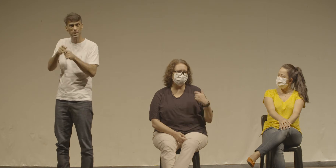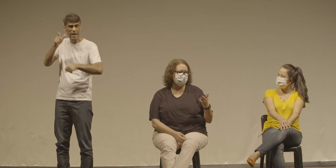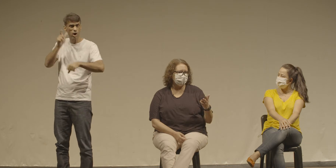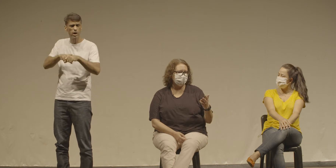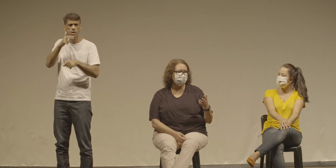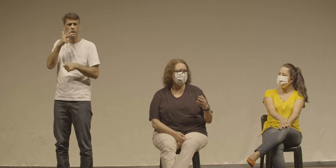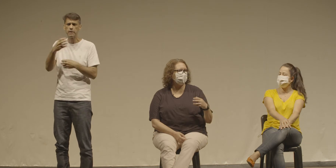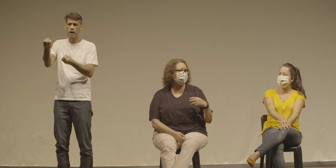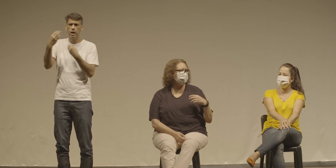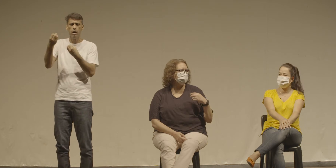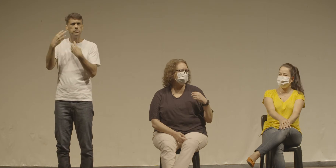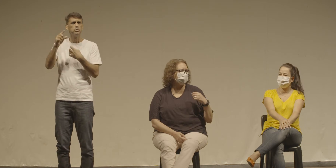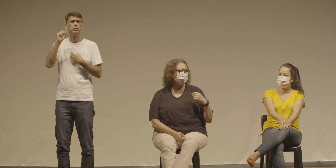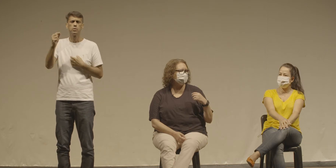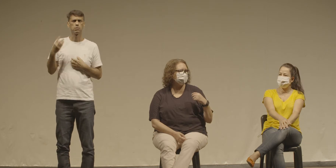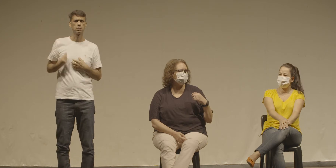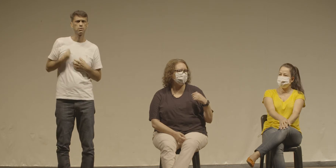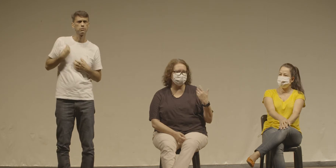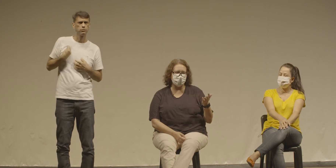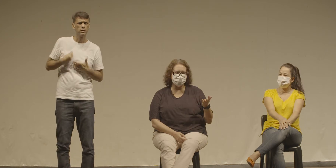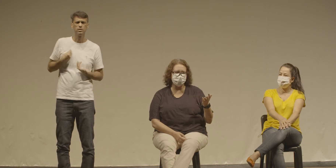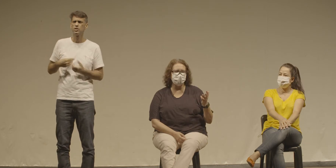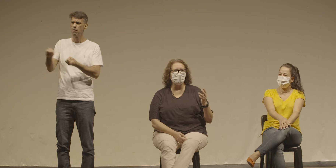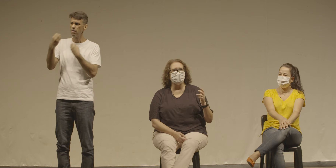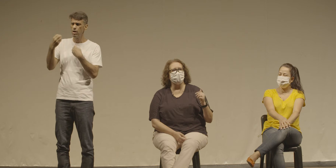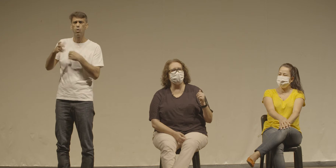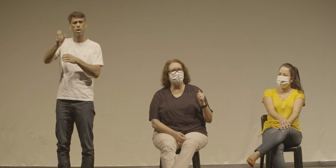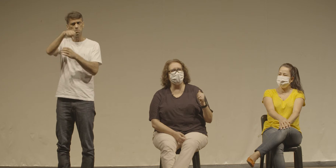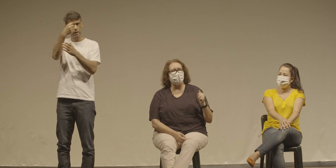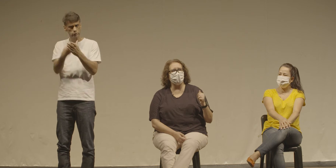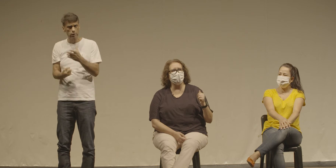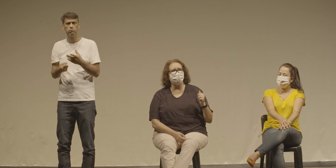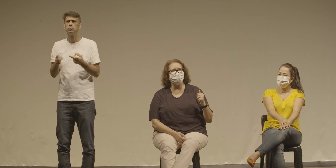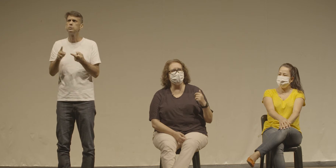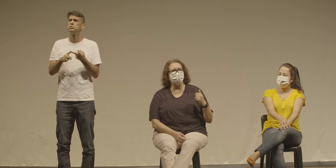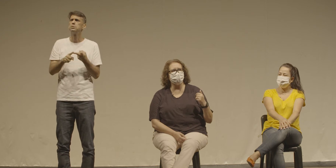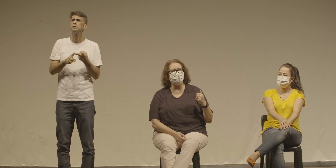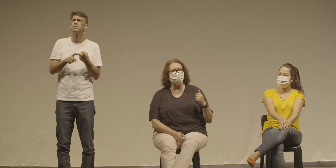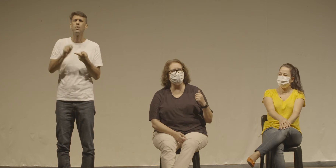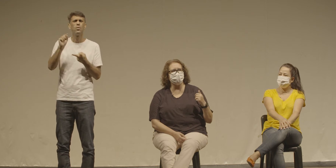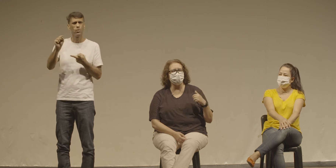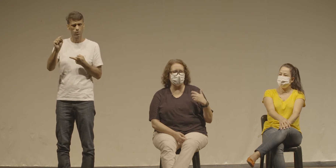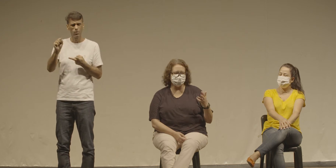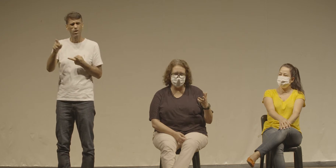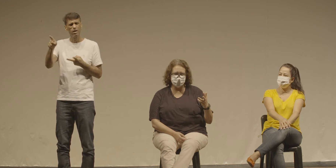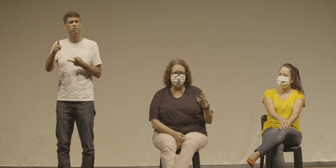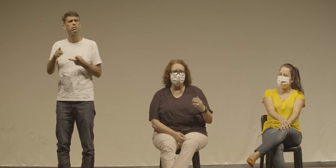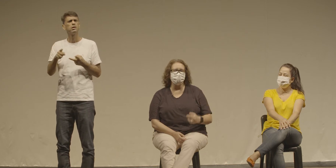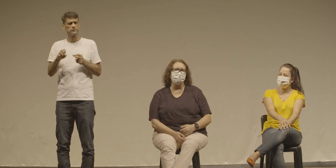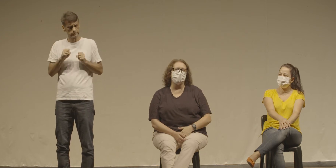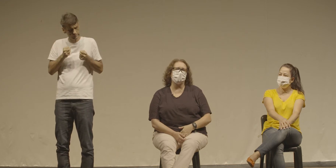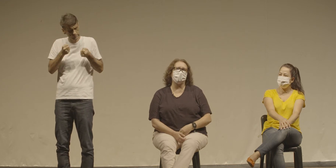Foi uma aula de vida, foi uma aula de basquete, foi uma aula de